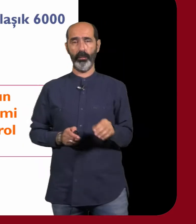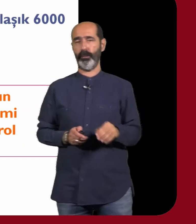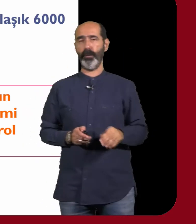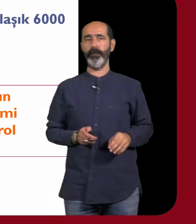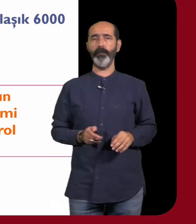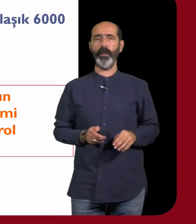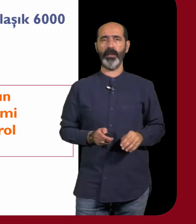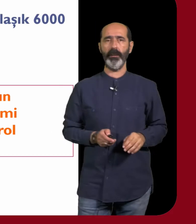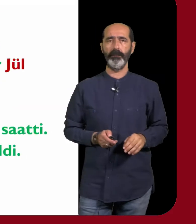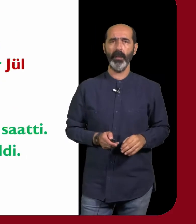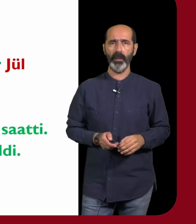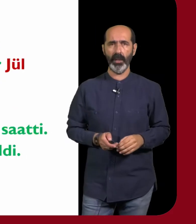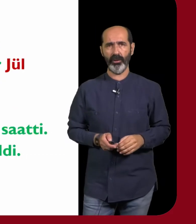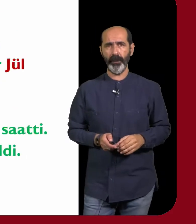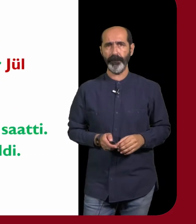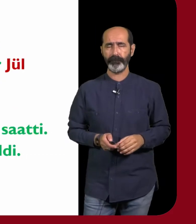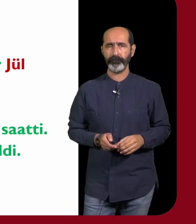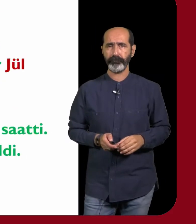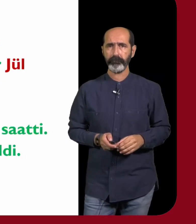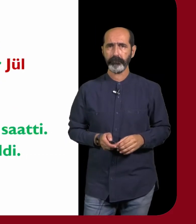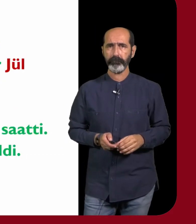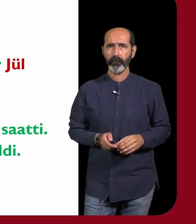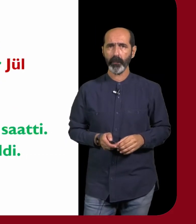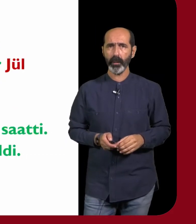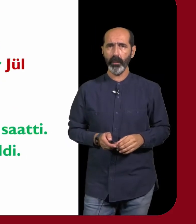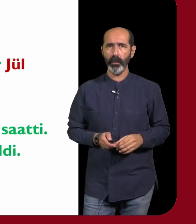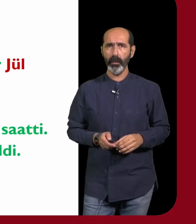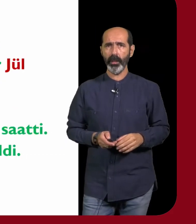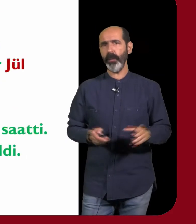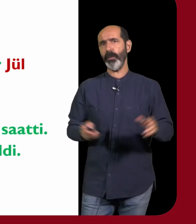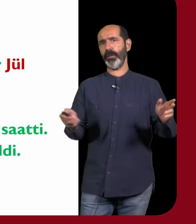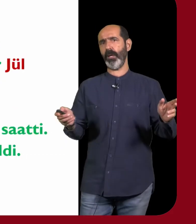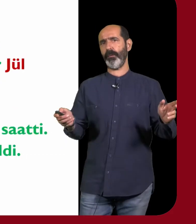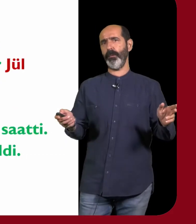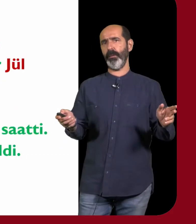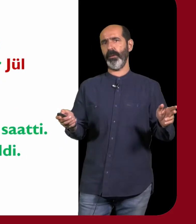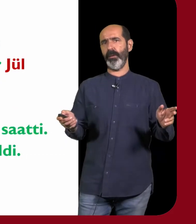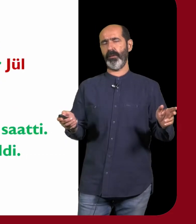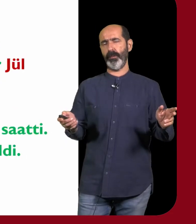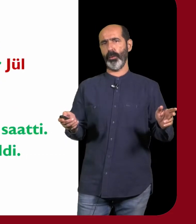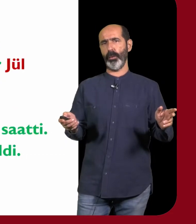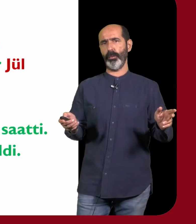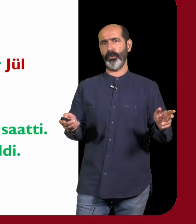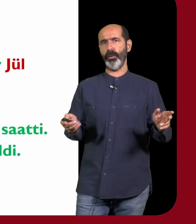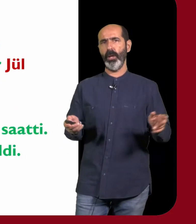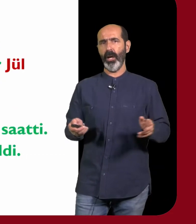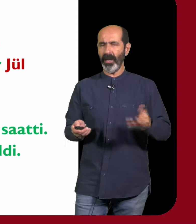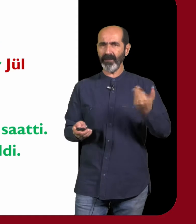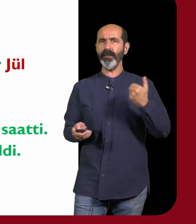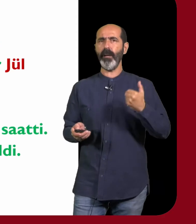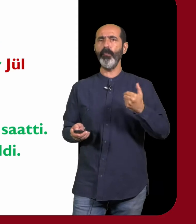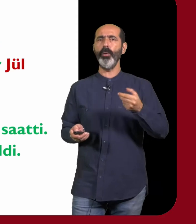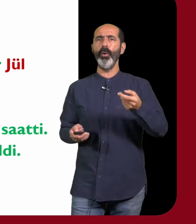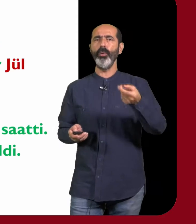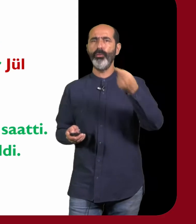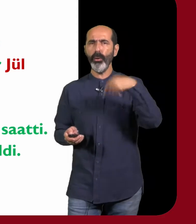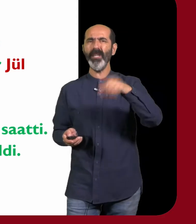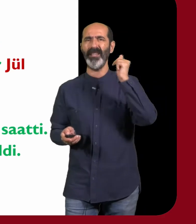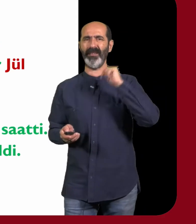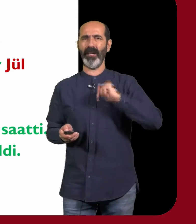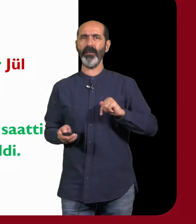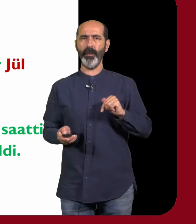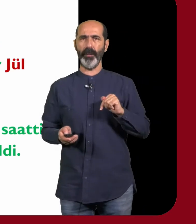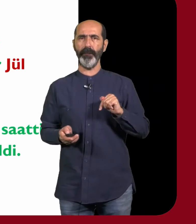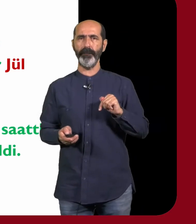arkadaşım Onu yok belki geçtim yeni bir takvim ismi gördüğünüz Aslında bu